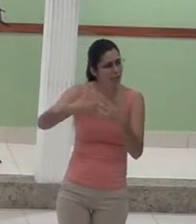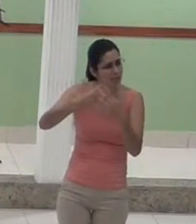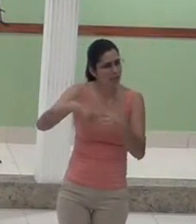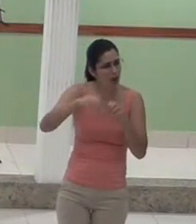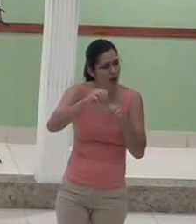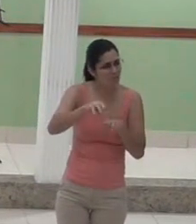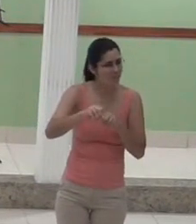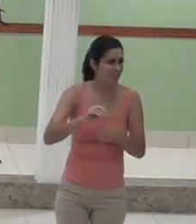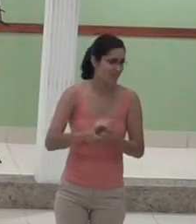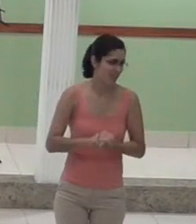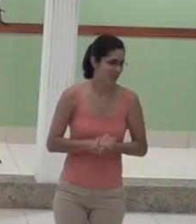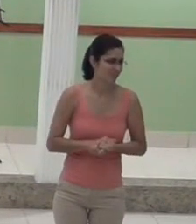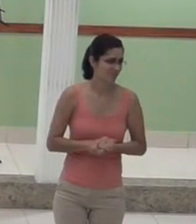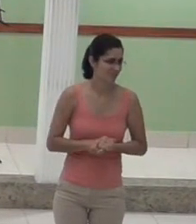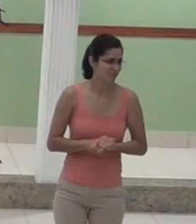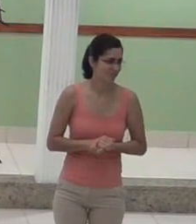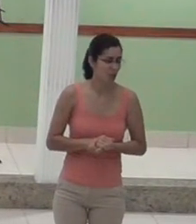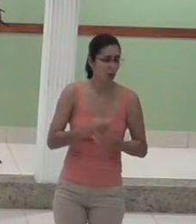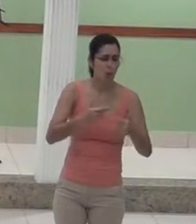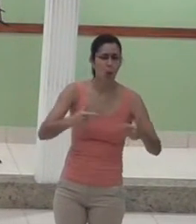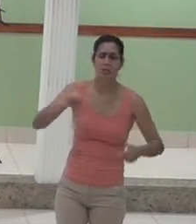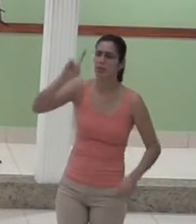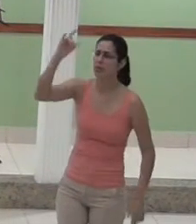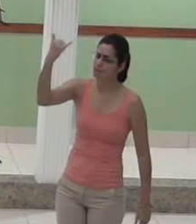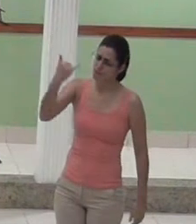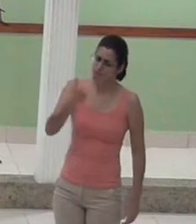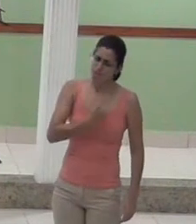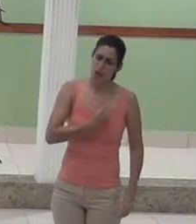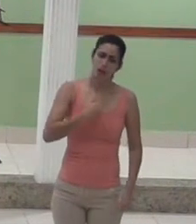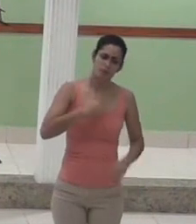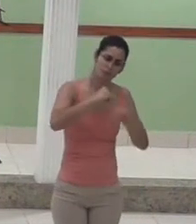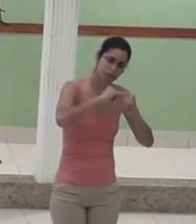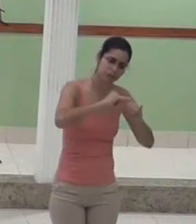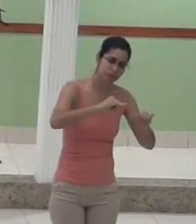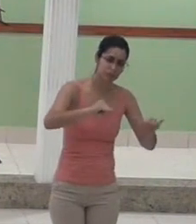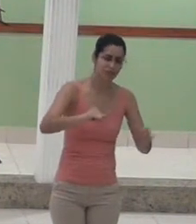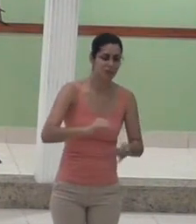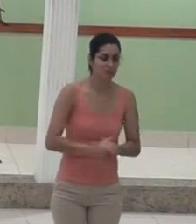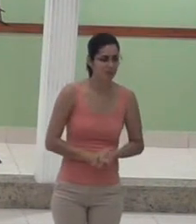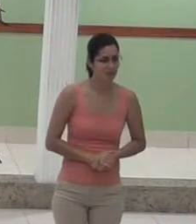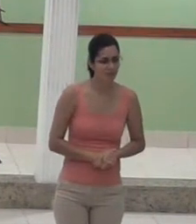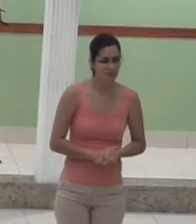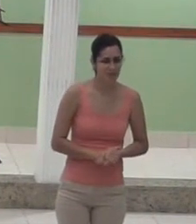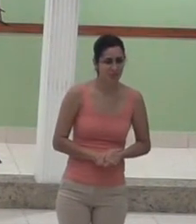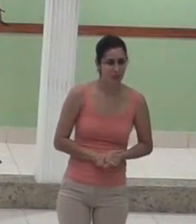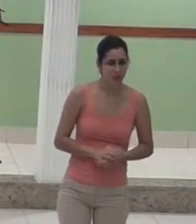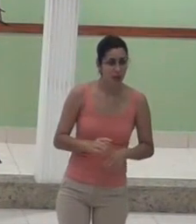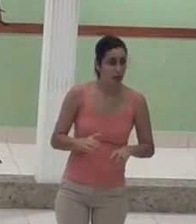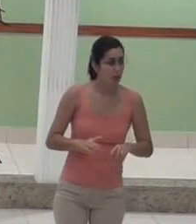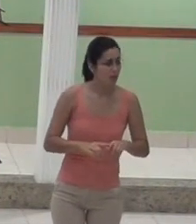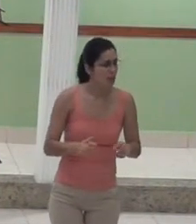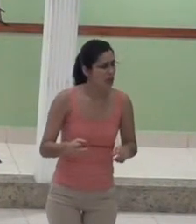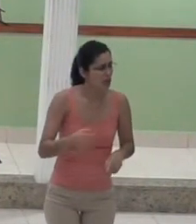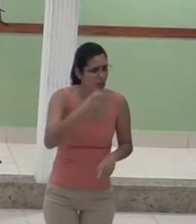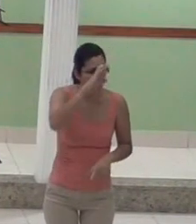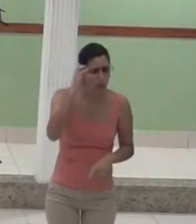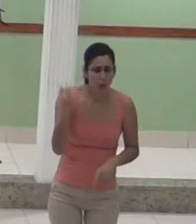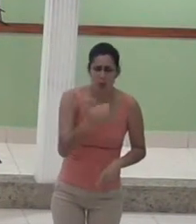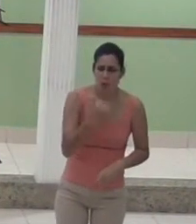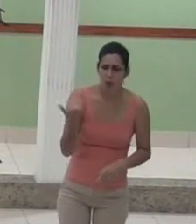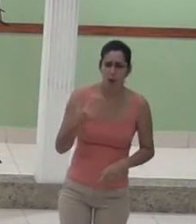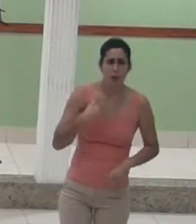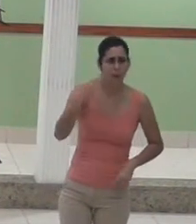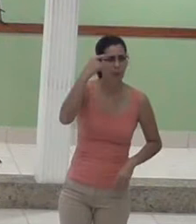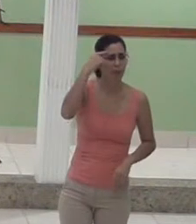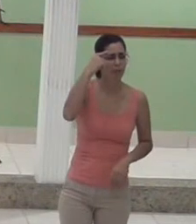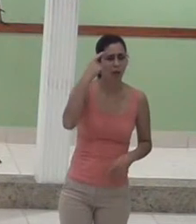que Deus me põe dentro de mim. Assim que ele se foi, falei, gente, e agora a terceira idade? Falei, não, eu